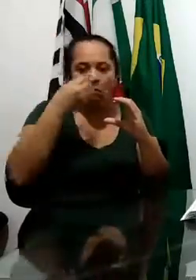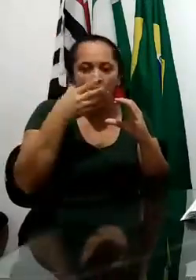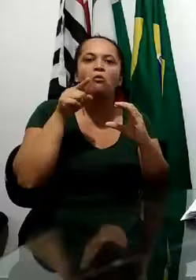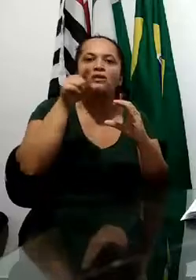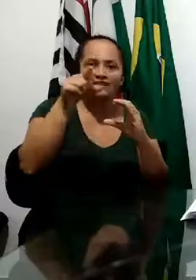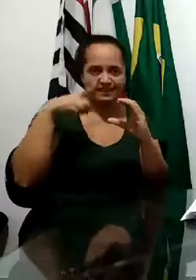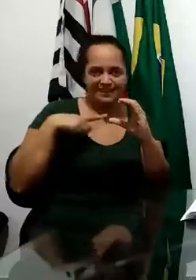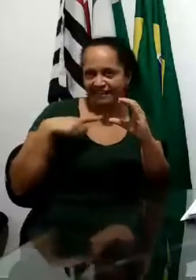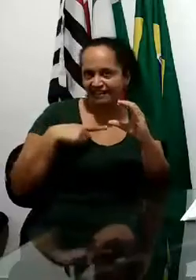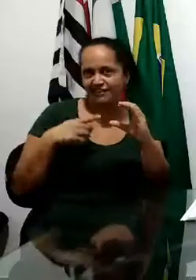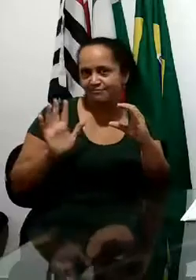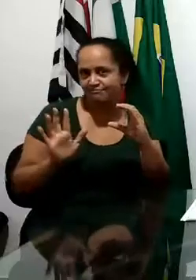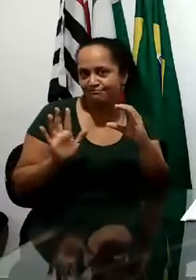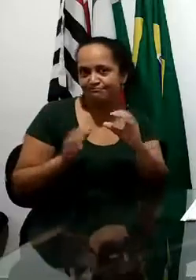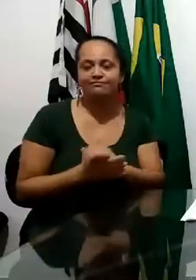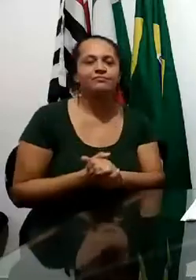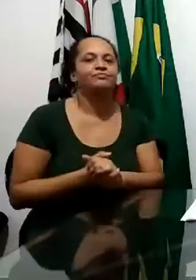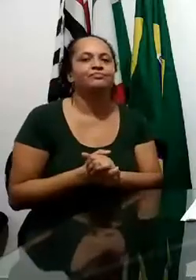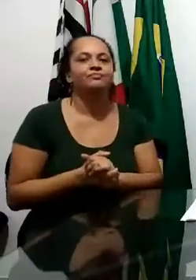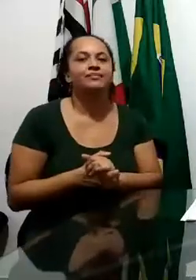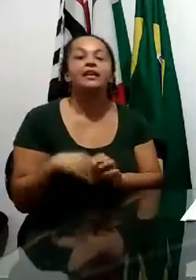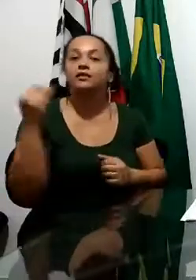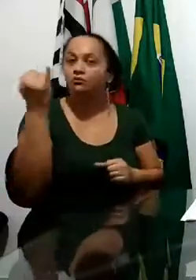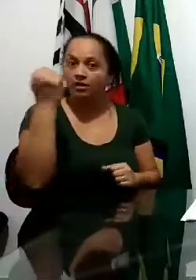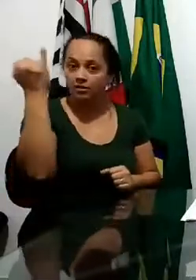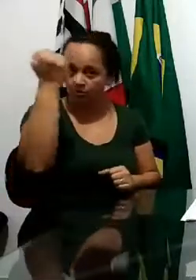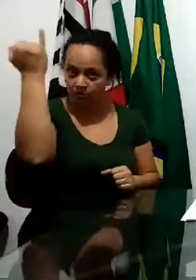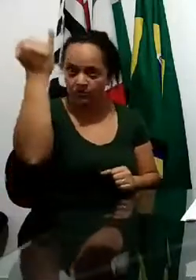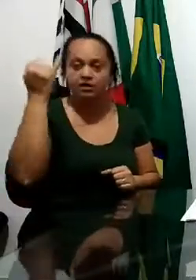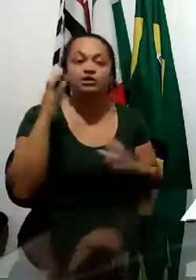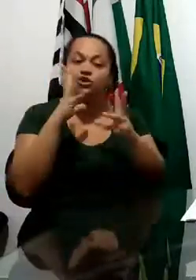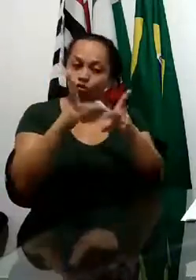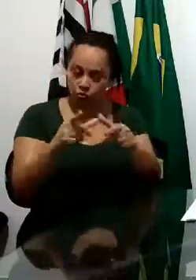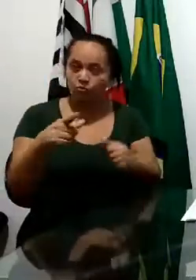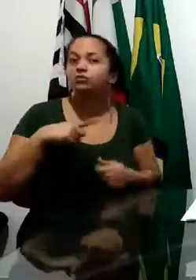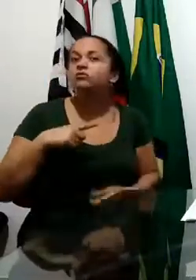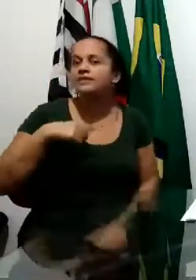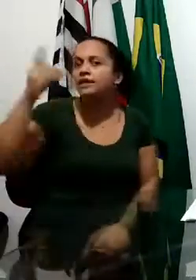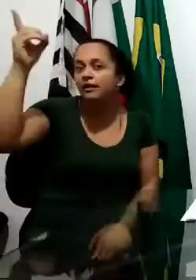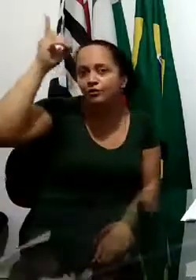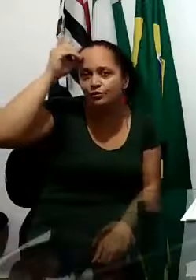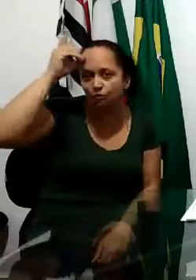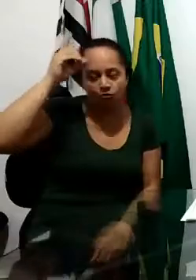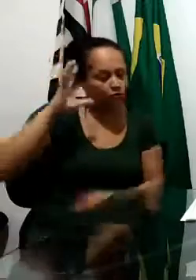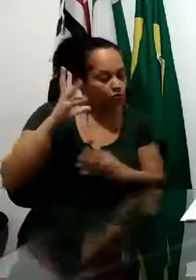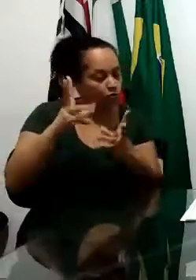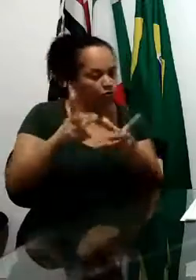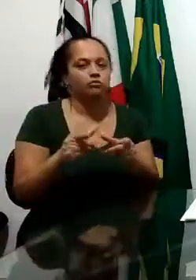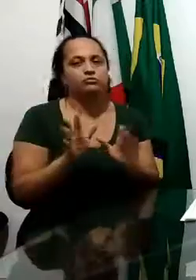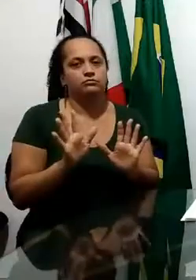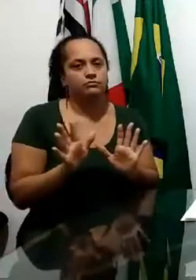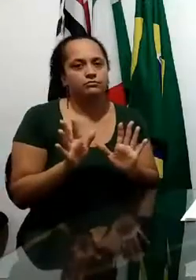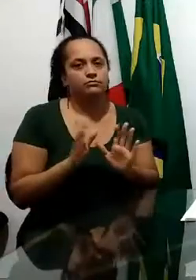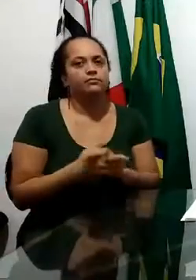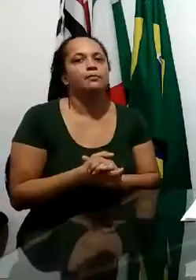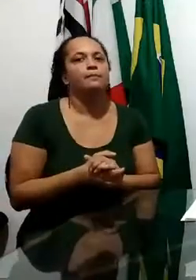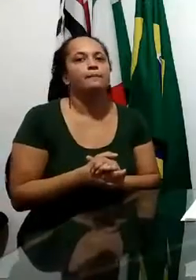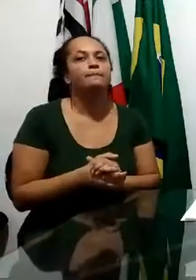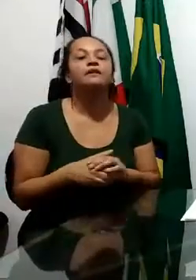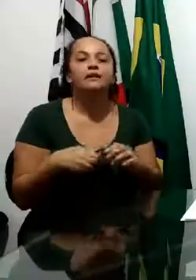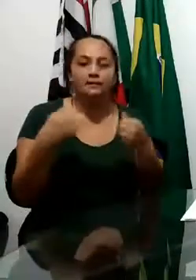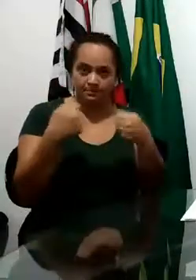para ele. Então é importante, né? Todos receberam dons, todos receberam talentos, entendeu? E